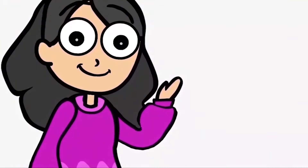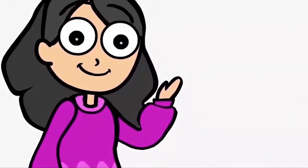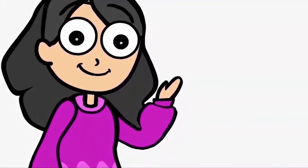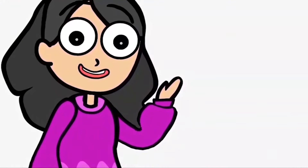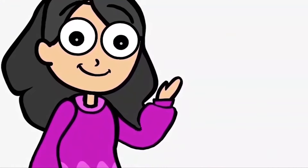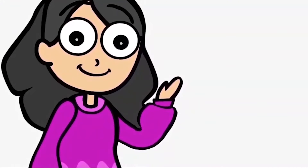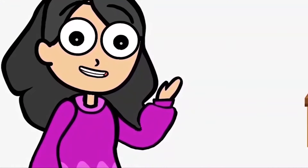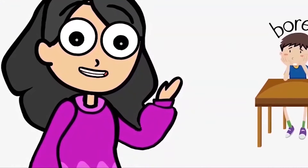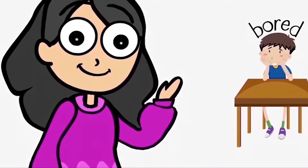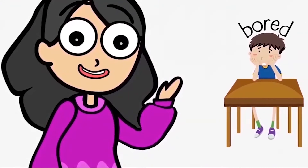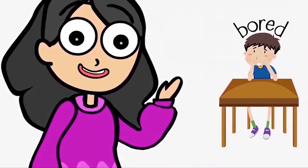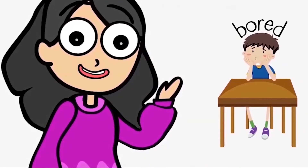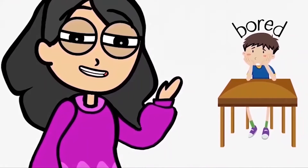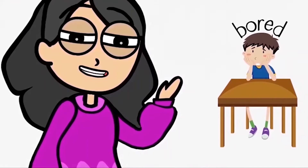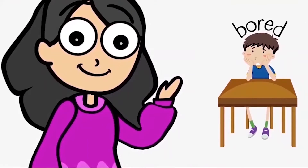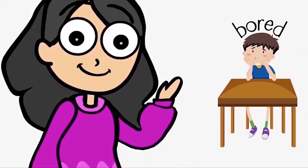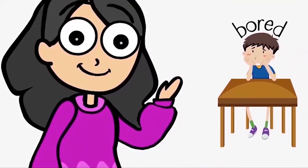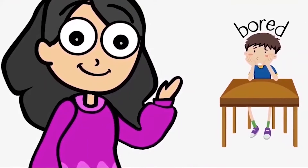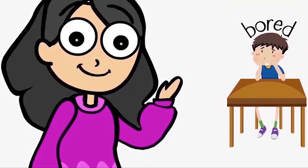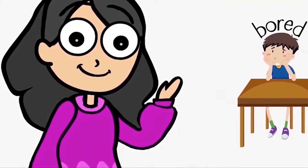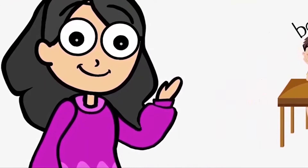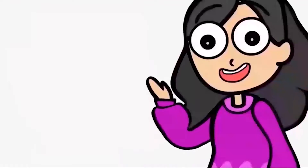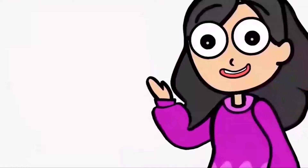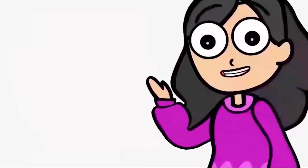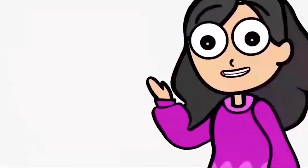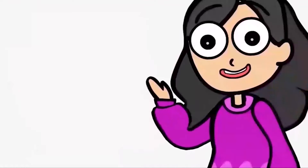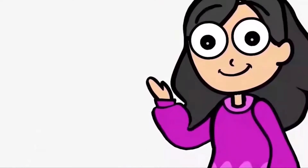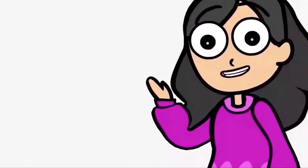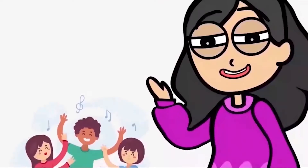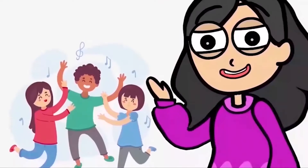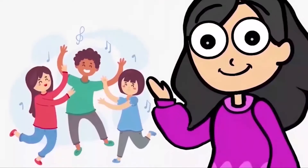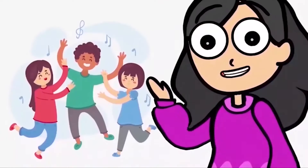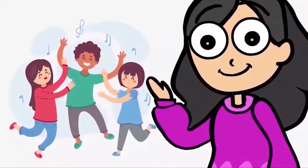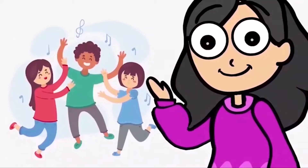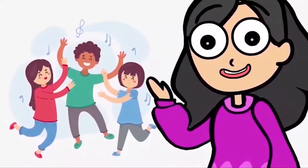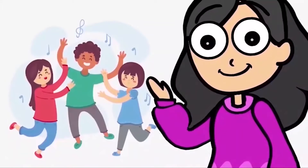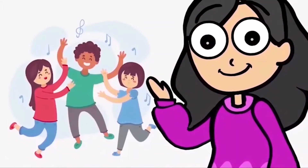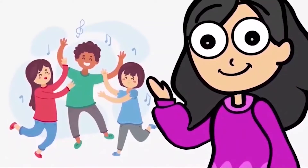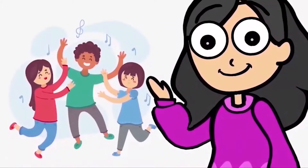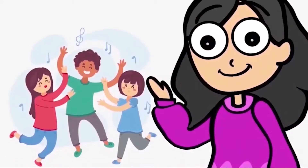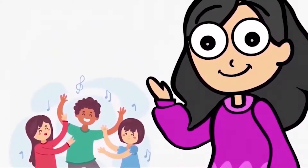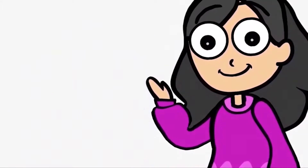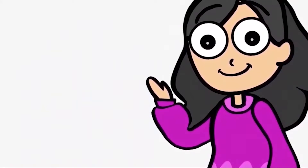বন্ধুরা, কি ঘরে বসে বসে বিরক্ত হচ্ছে? চলো আজ আমরা নতুন কিছু করি।